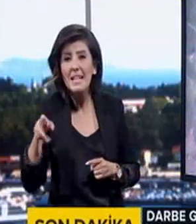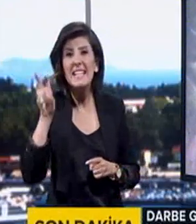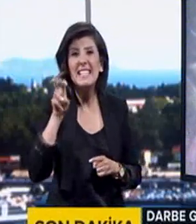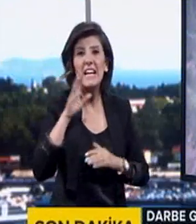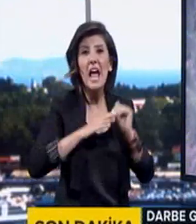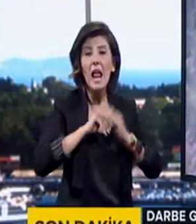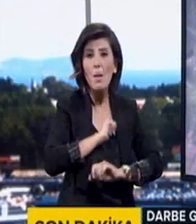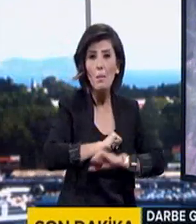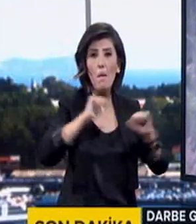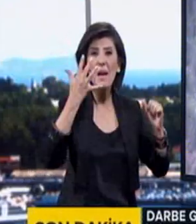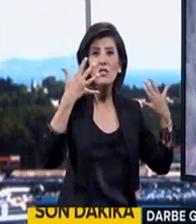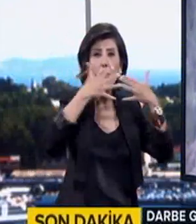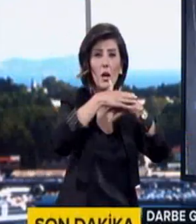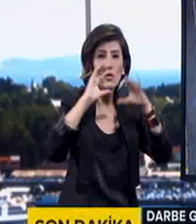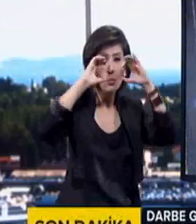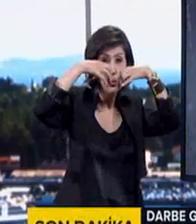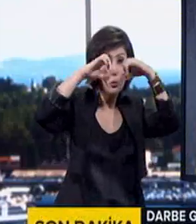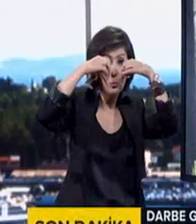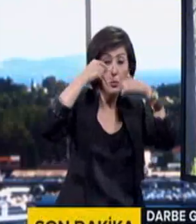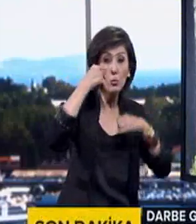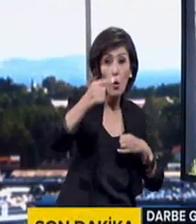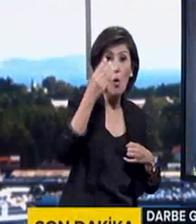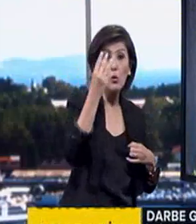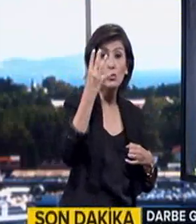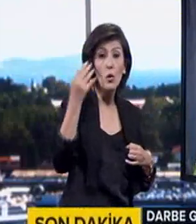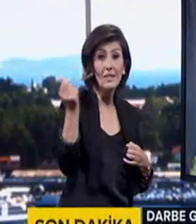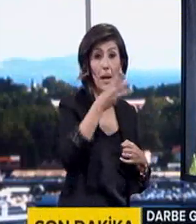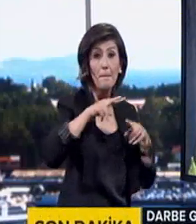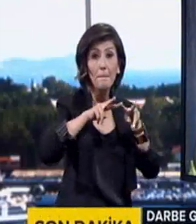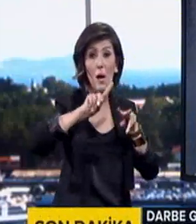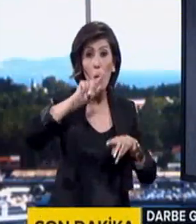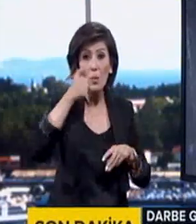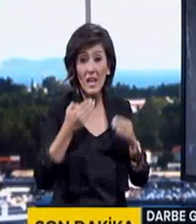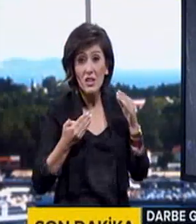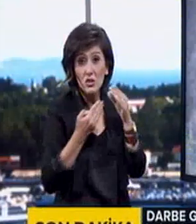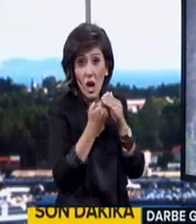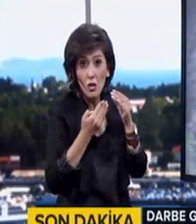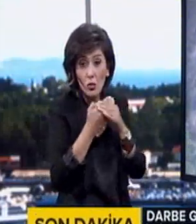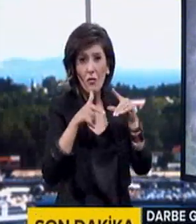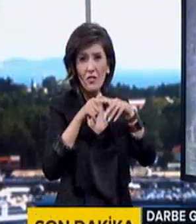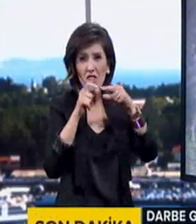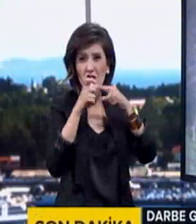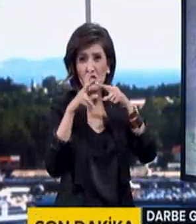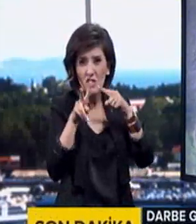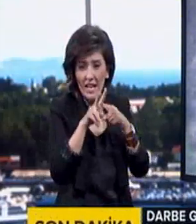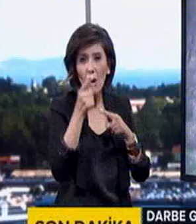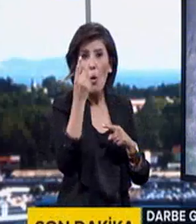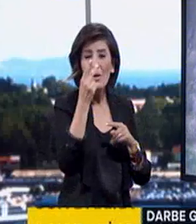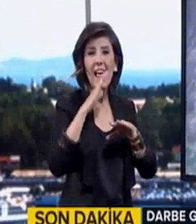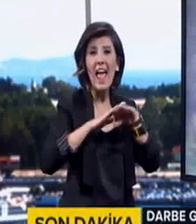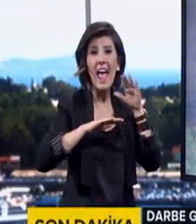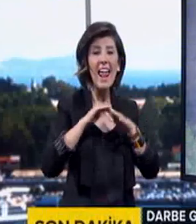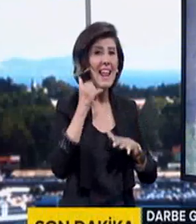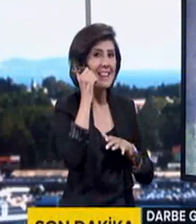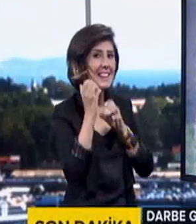el bombası, 5 gece görüş dürbünü, 34 adet M16 şarjörü ve fişeği, 12 el